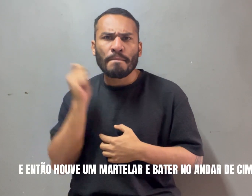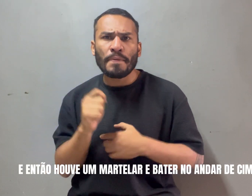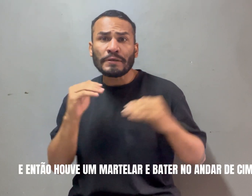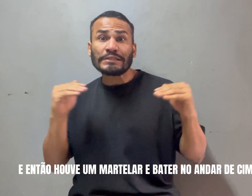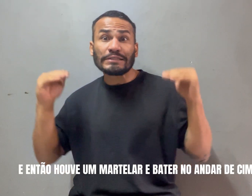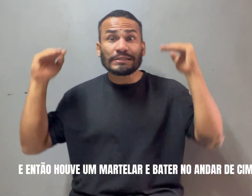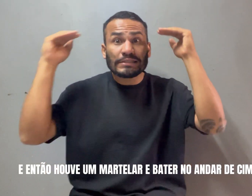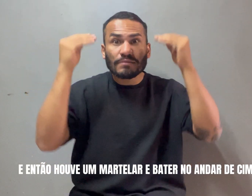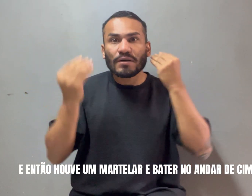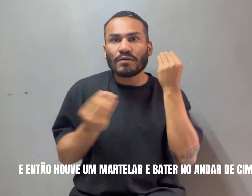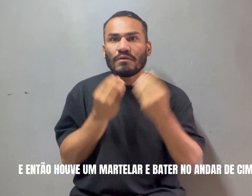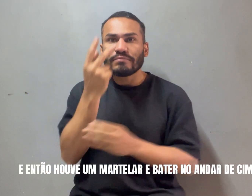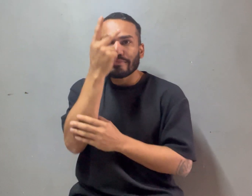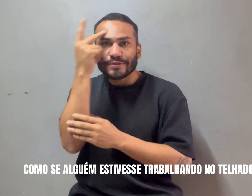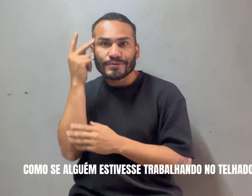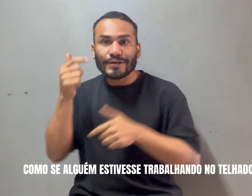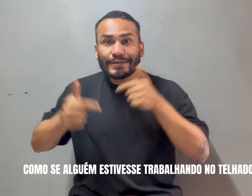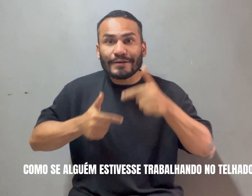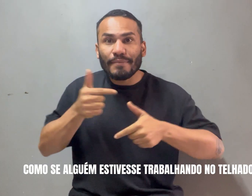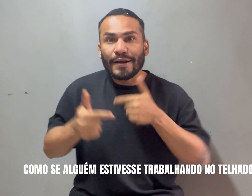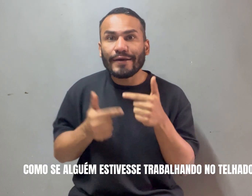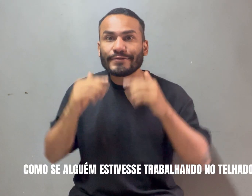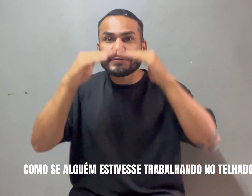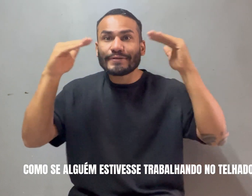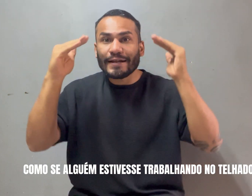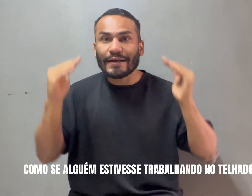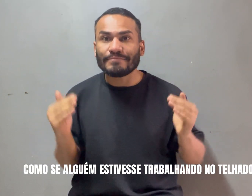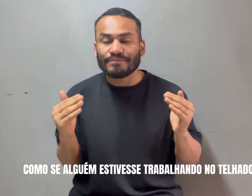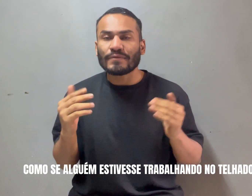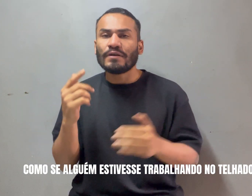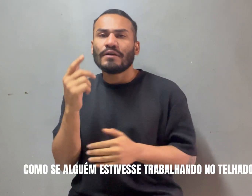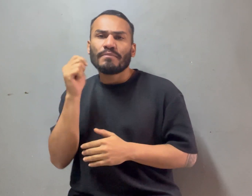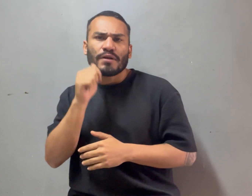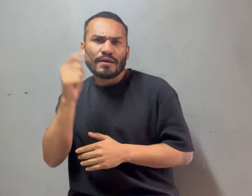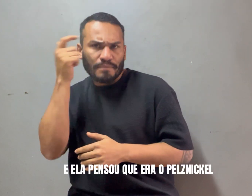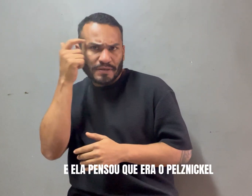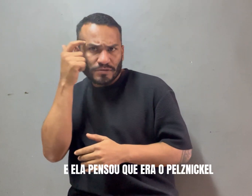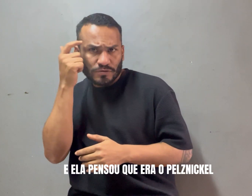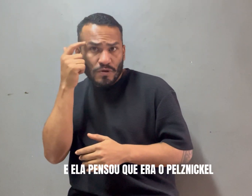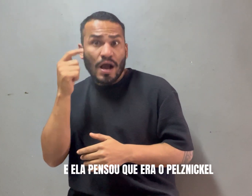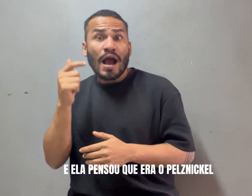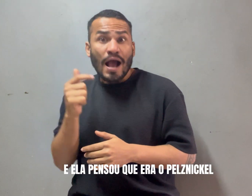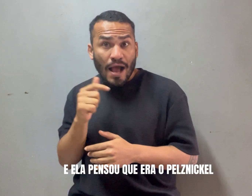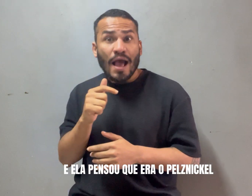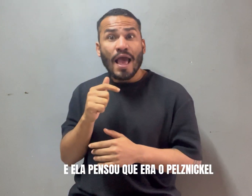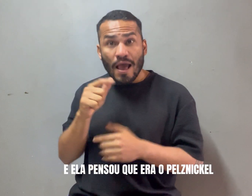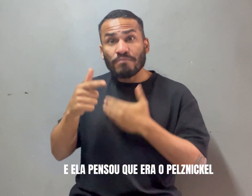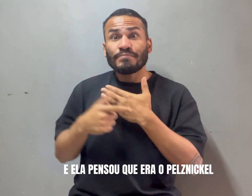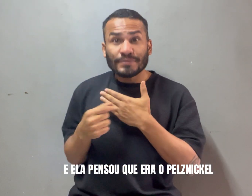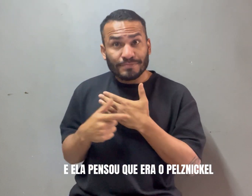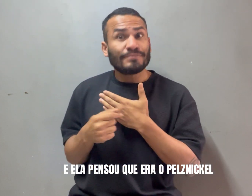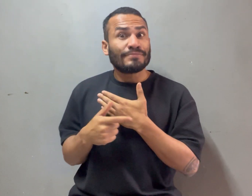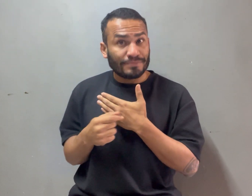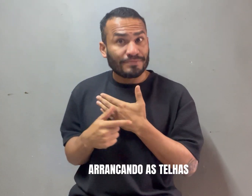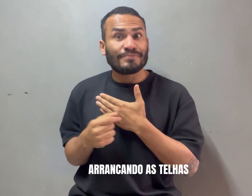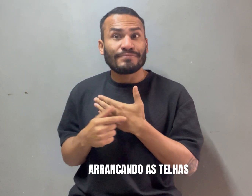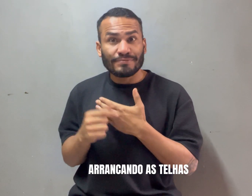e bater no andar de cima, como se alguém estivesse trabalhando no telhado. E ela pensou que era o Pelsnickel, arrancando as